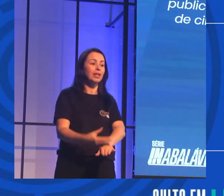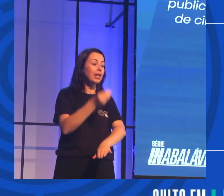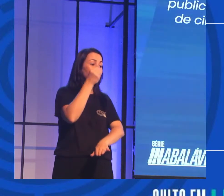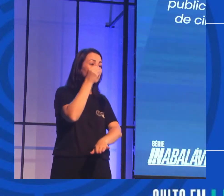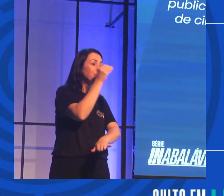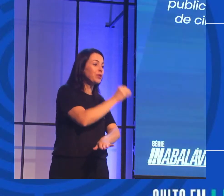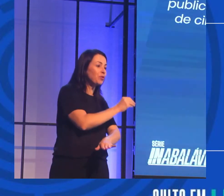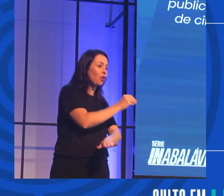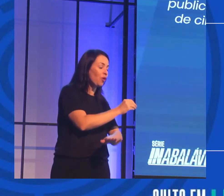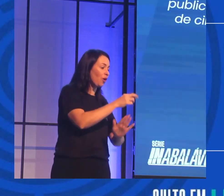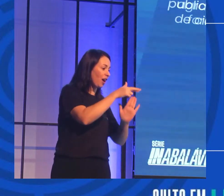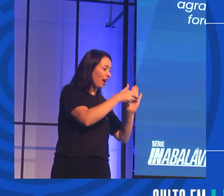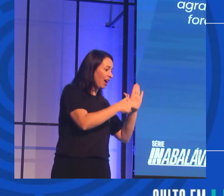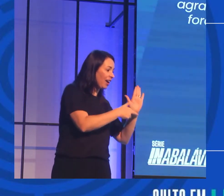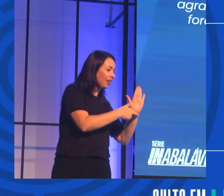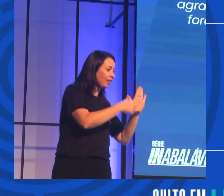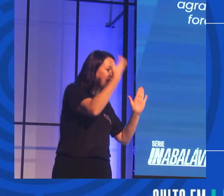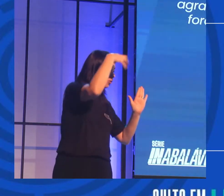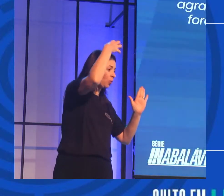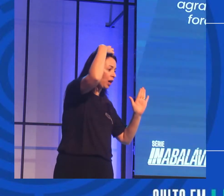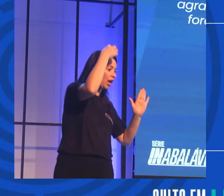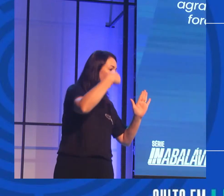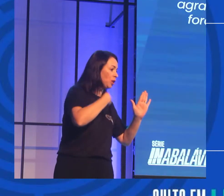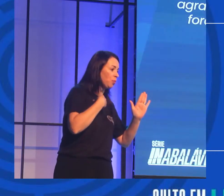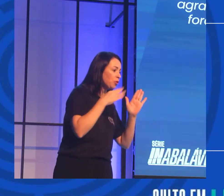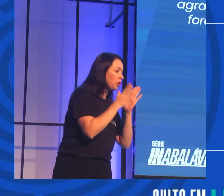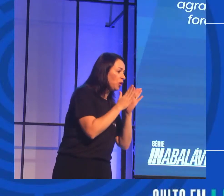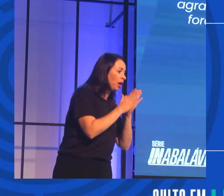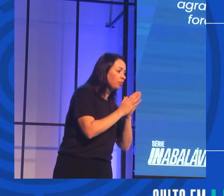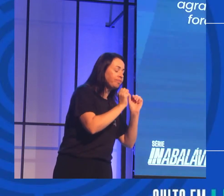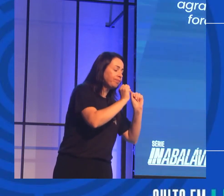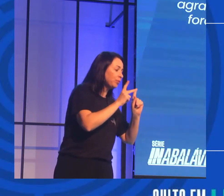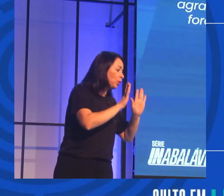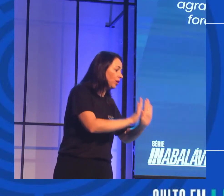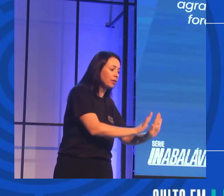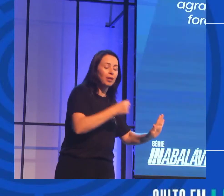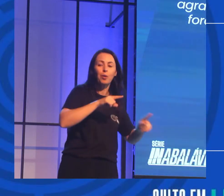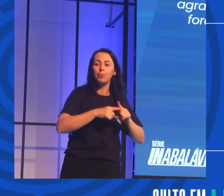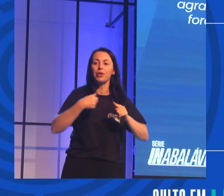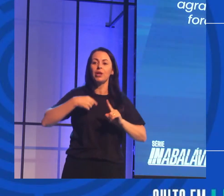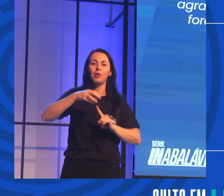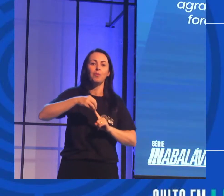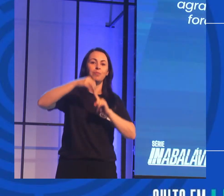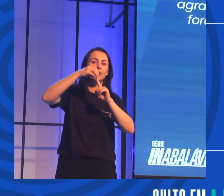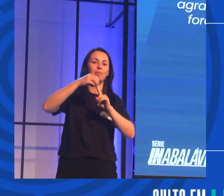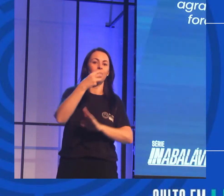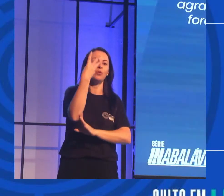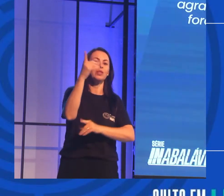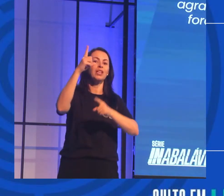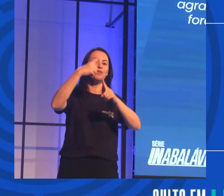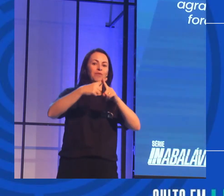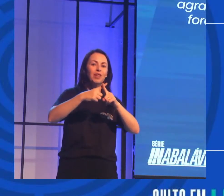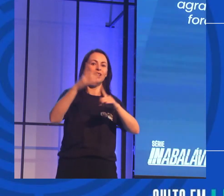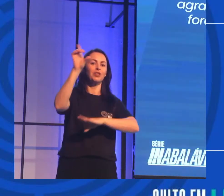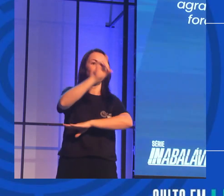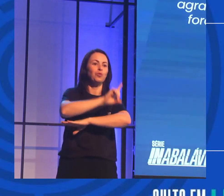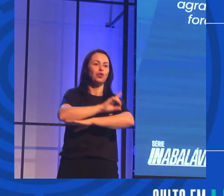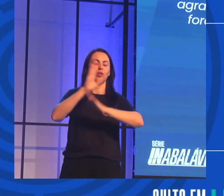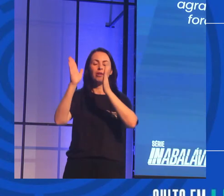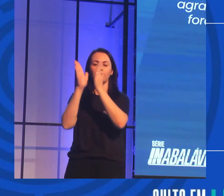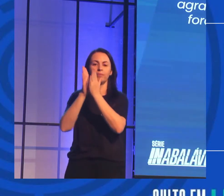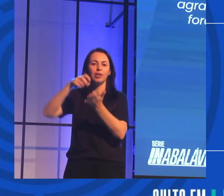fazer? 3 vezes por dia ele se ajoelhava e orava, agradecendo ao seu Deus. Os inimigos não